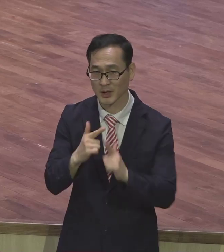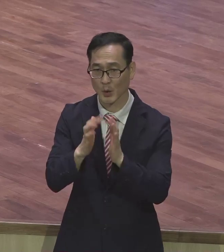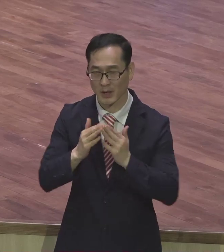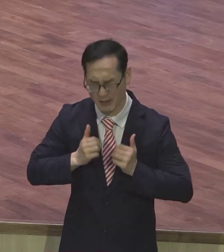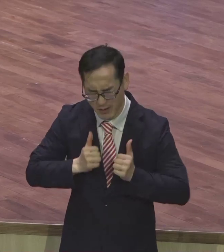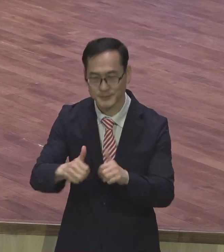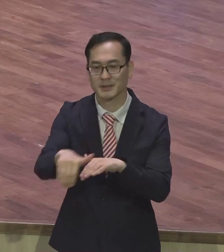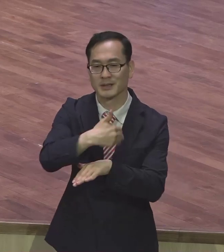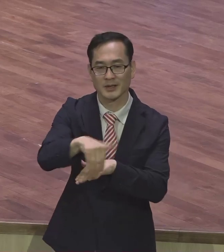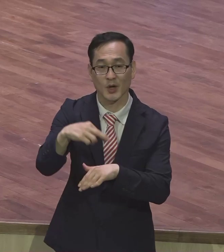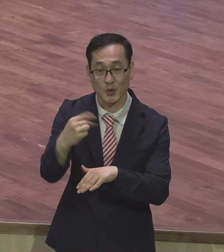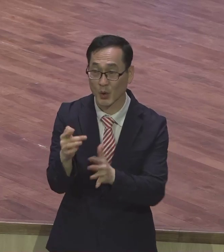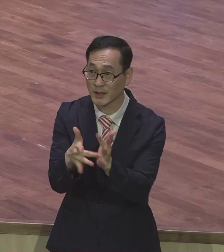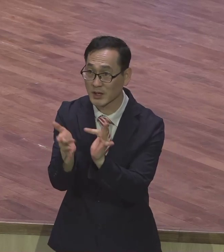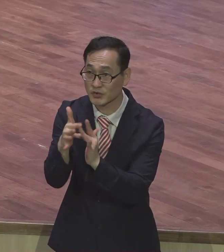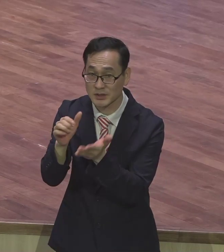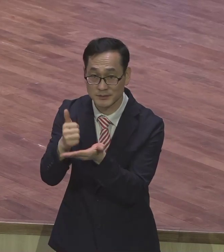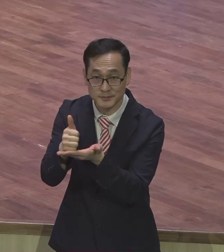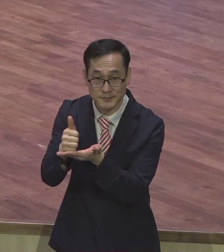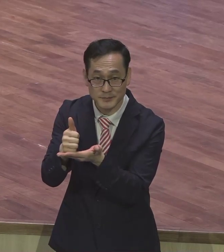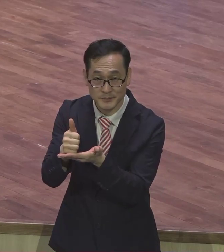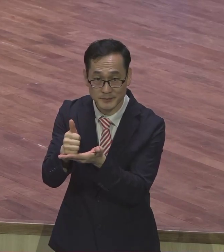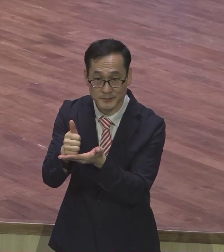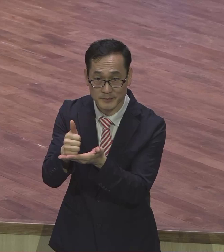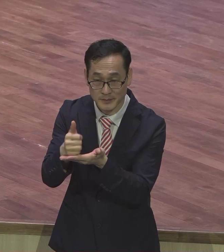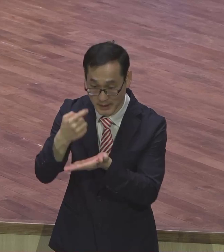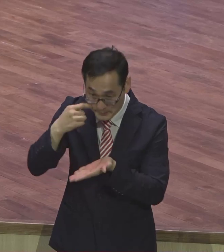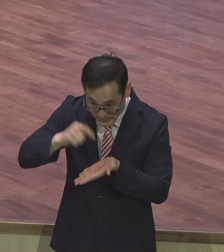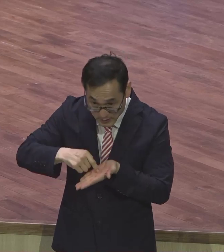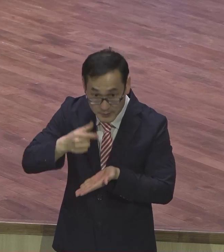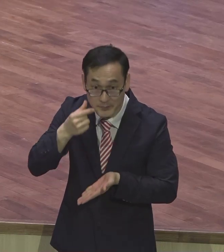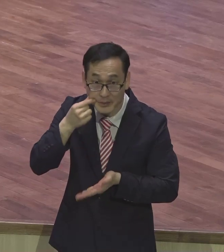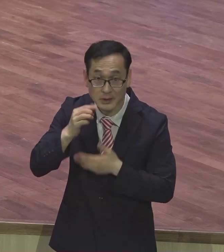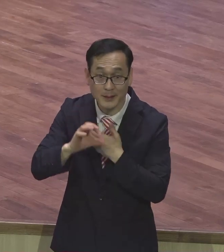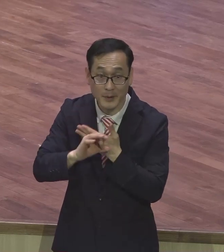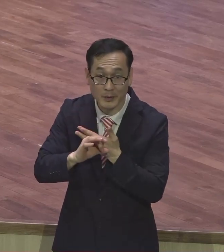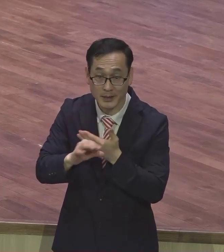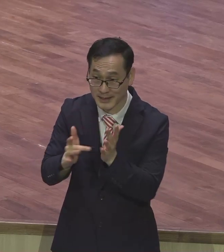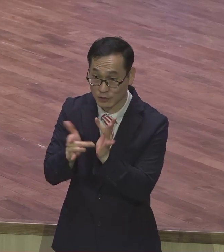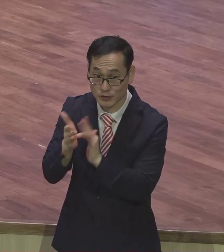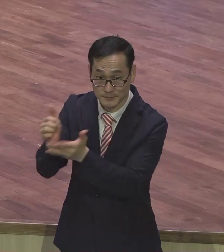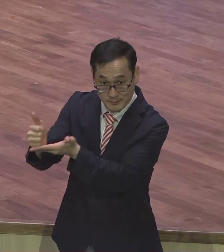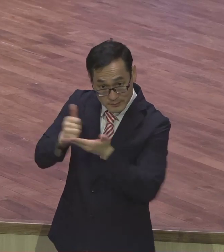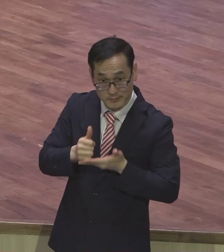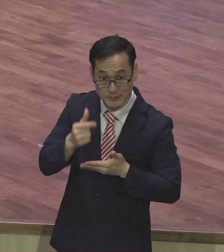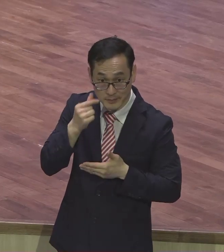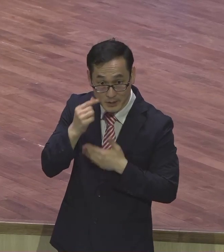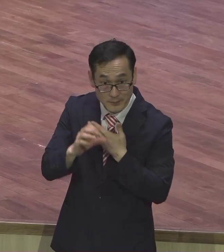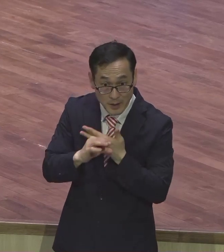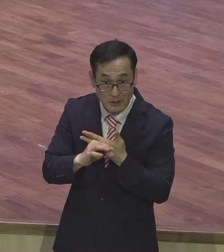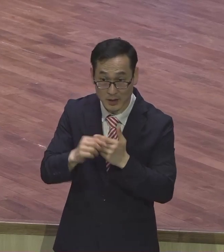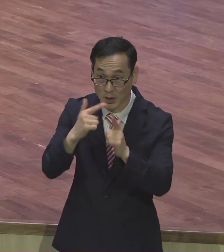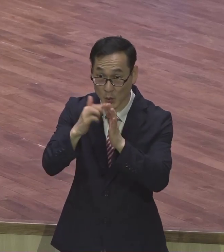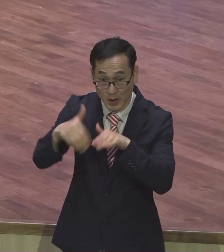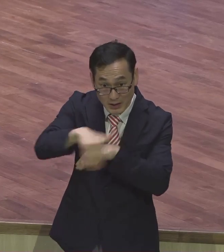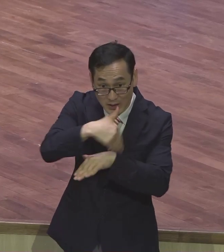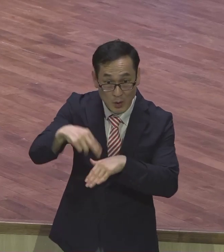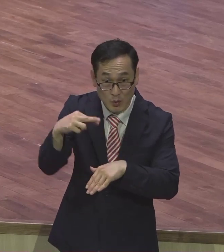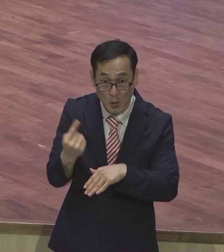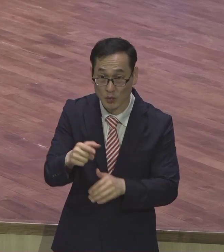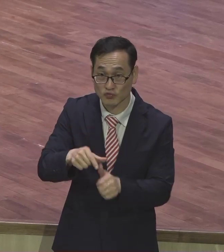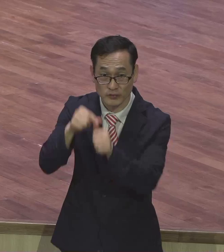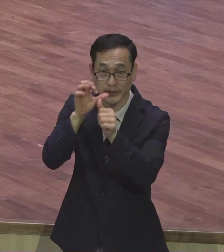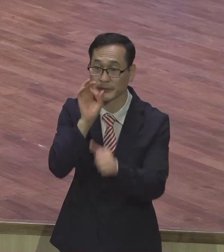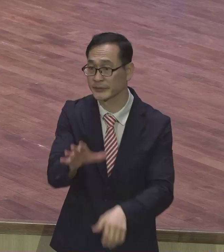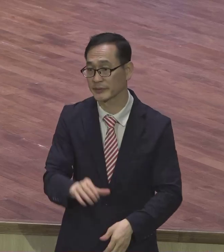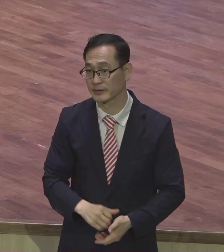다녀도 예수 그리스도가 드러나지 않으냐면 예수 그리스도가 주인되지 않으냐면 그거는 아무 소용없는 예터리